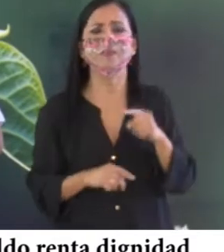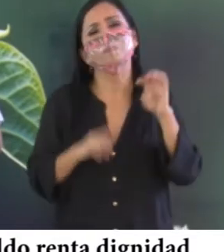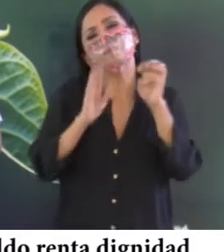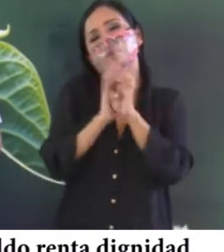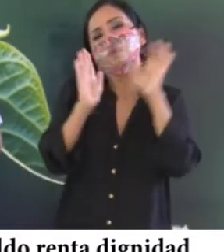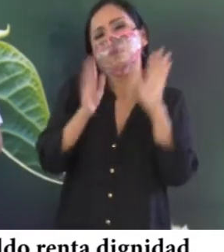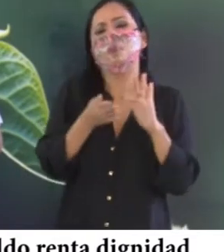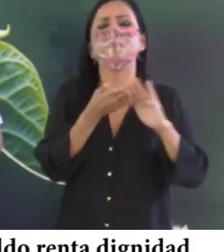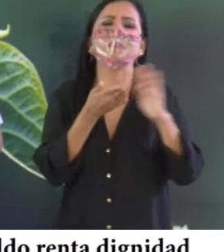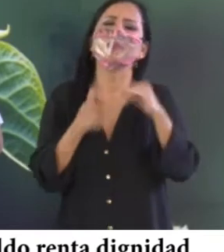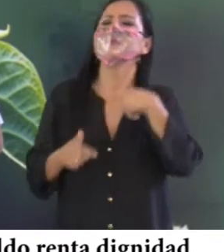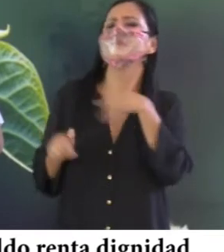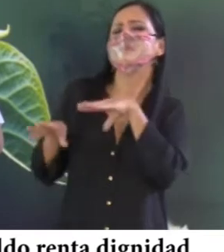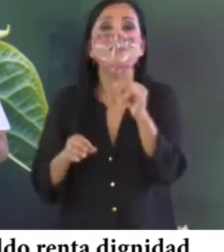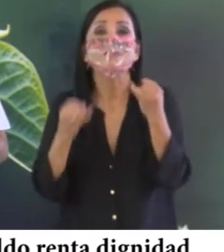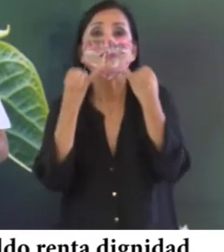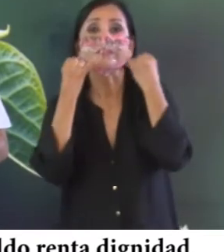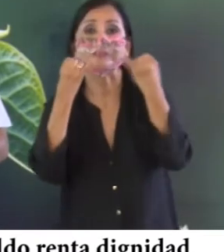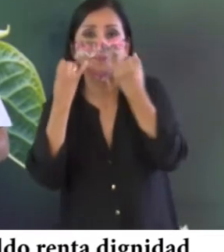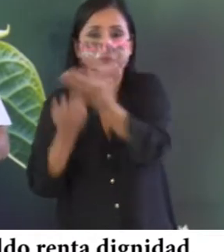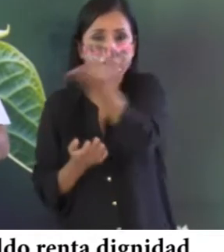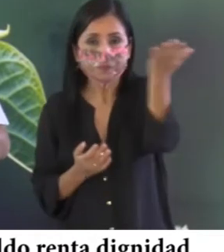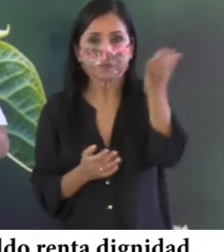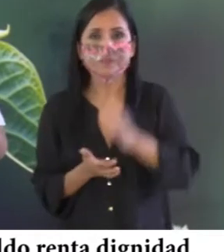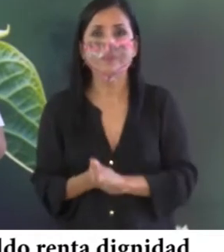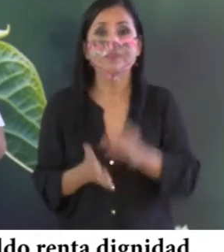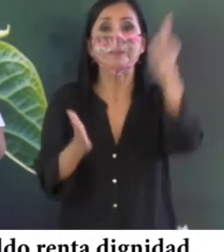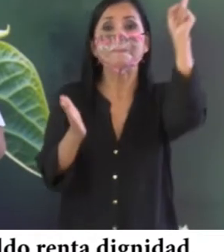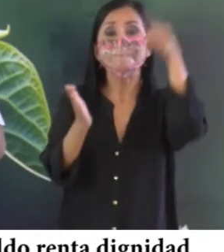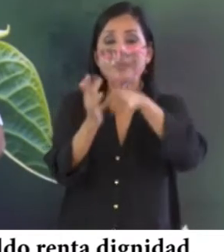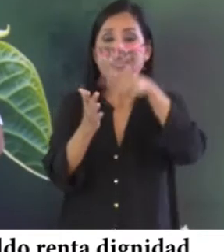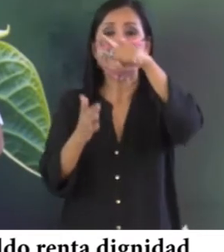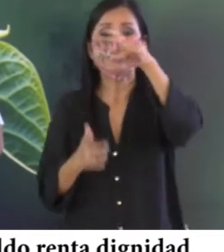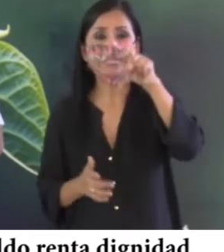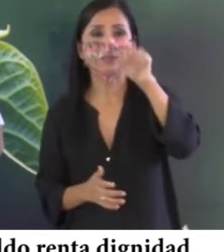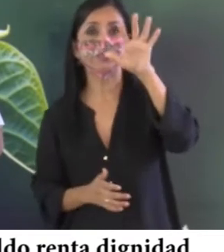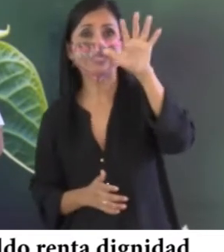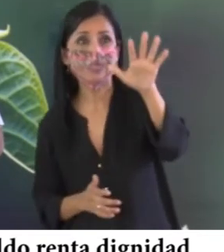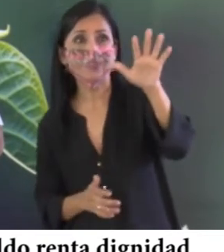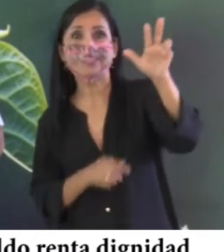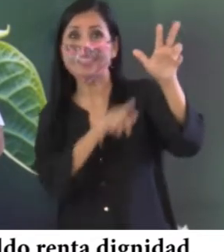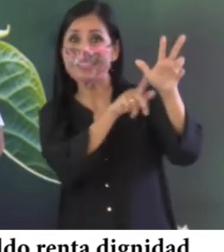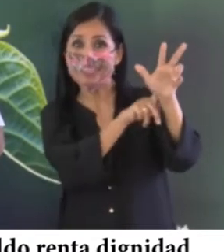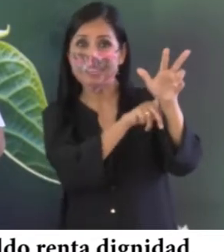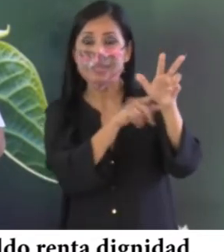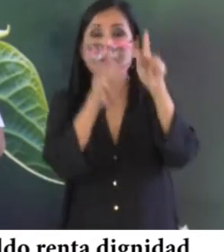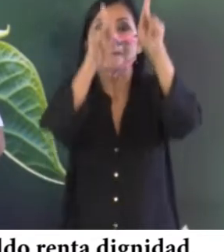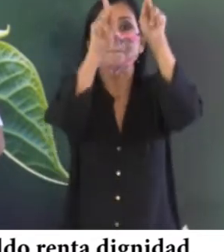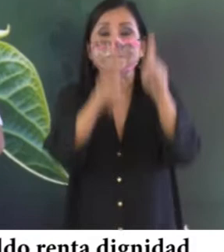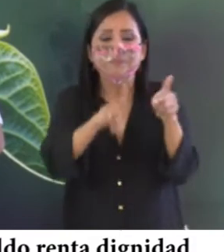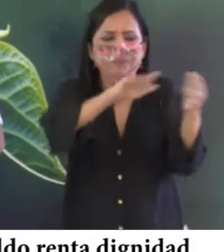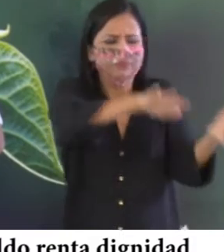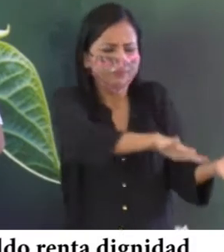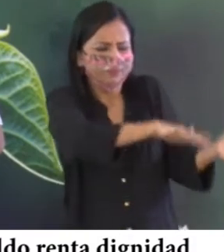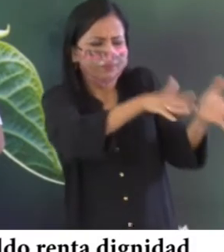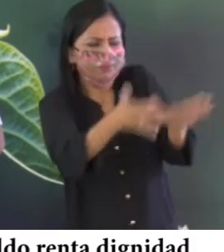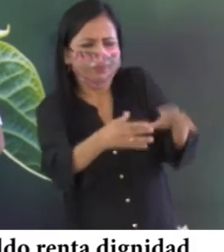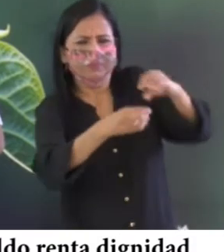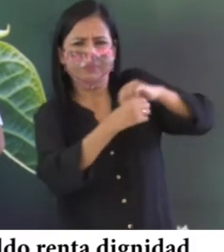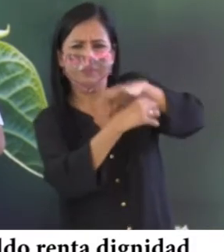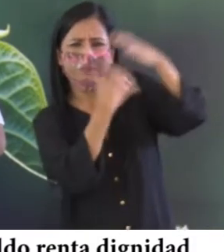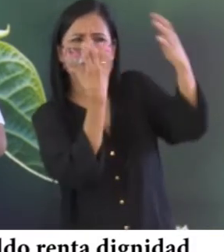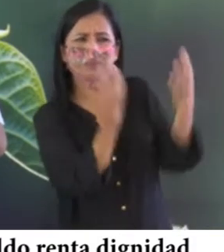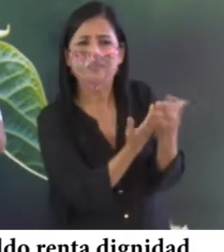pretexto de salir a las calles. Que de los 1.153 personas fallecidas en esta